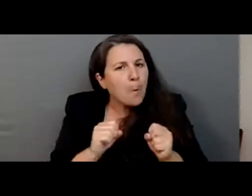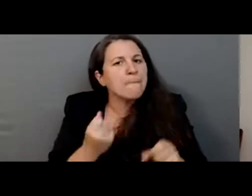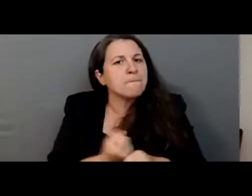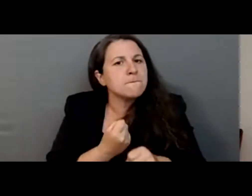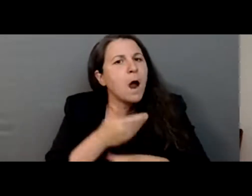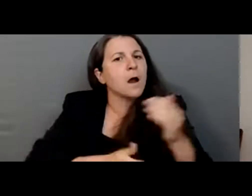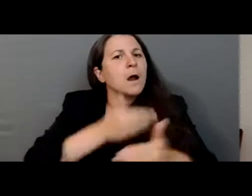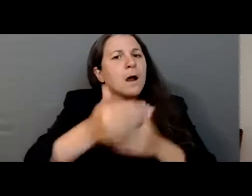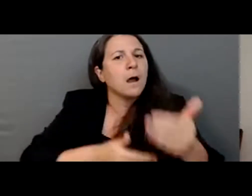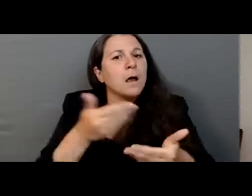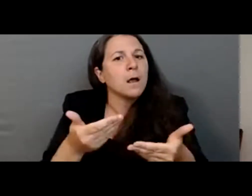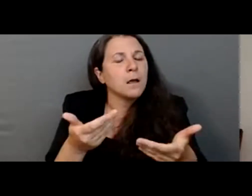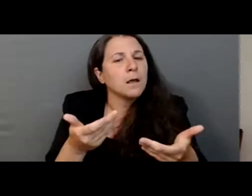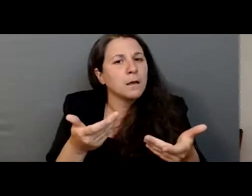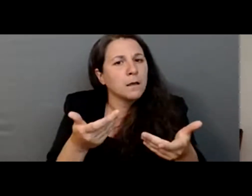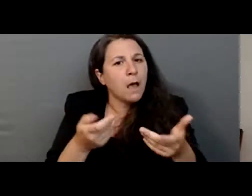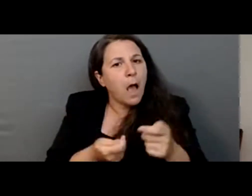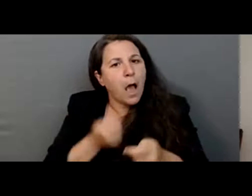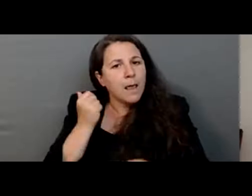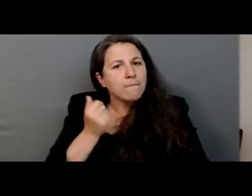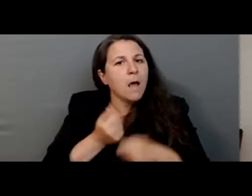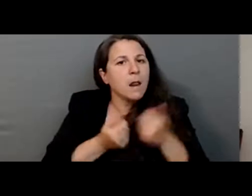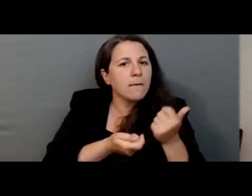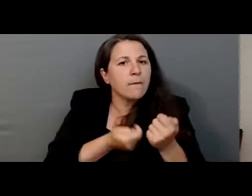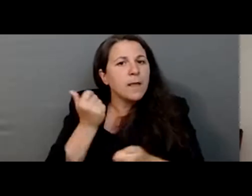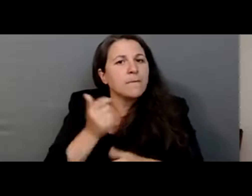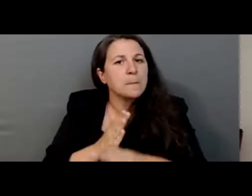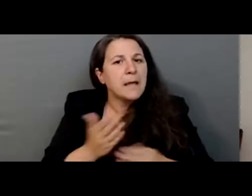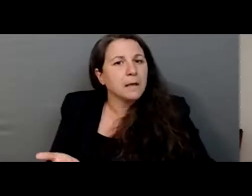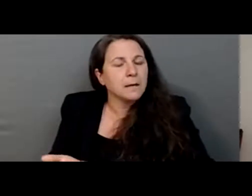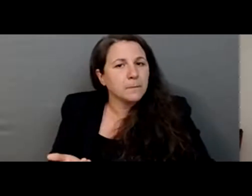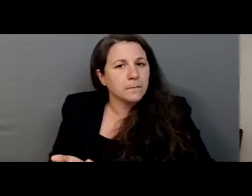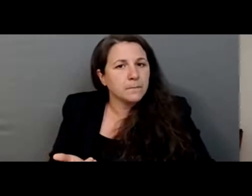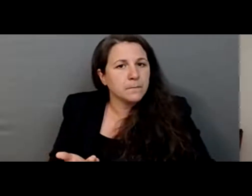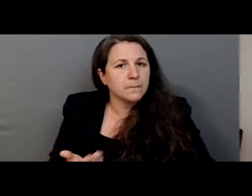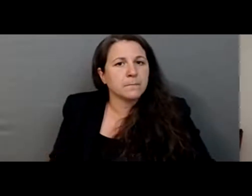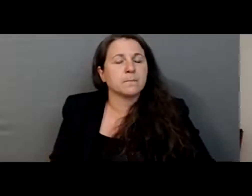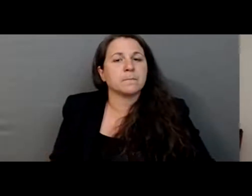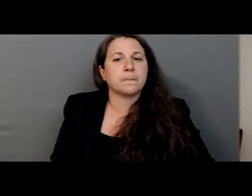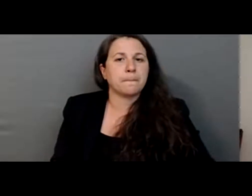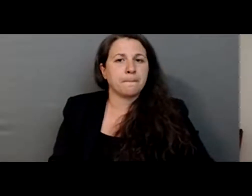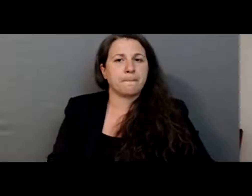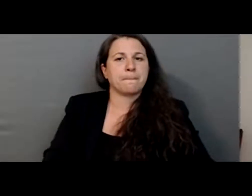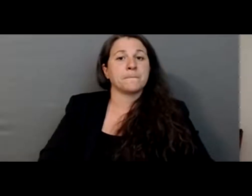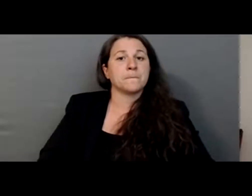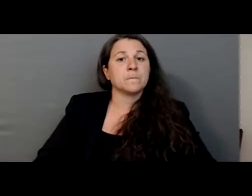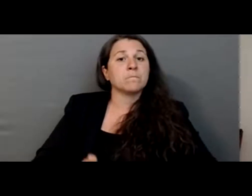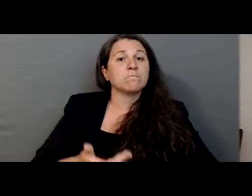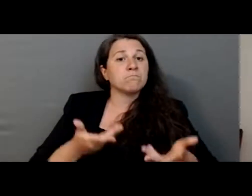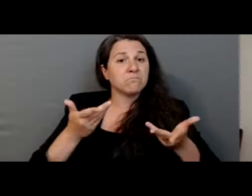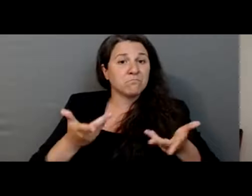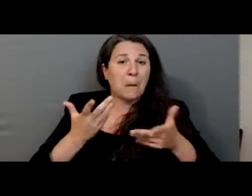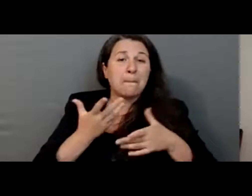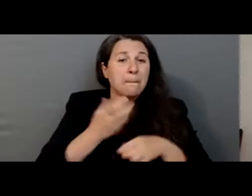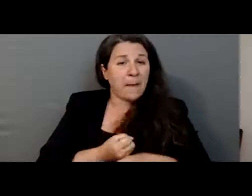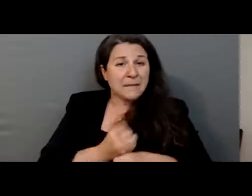chose qui est totalement réalisable. Donc, j'en reviens à mon idée de tout à l'heure, si vraiment nous voulons défendre les droits des